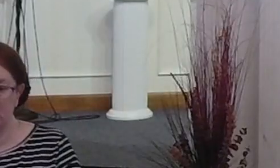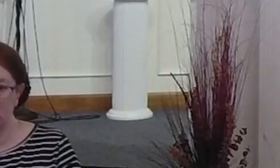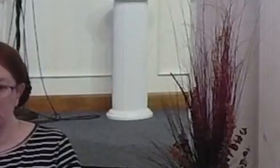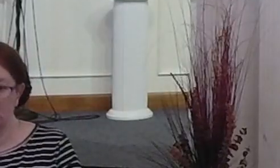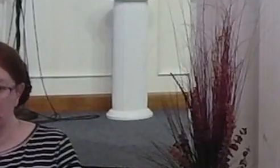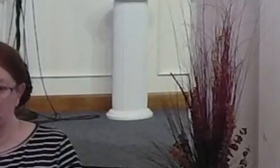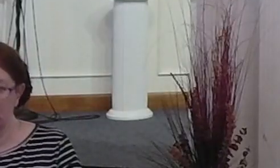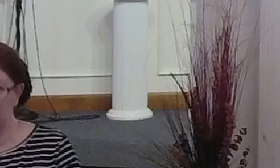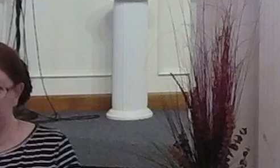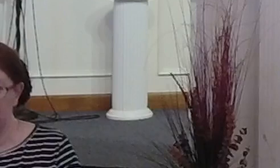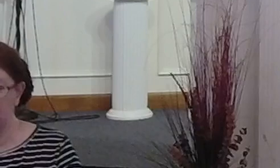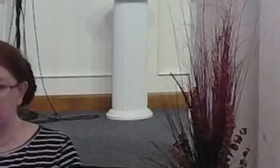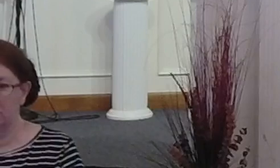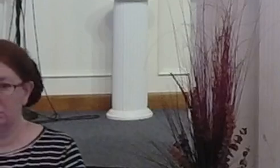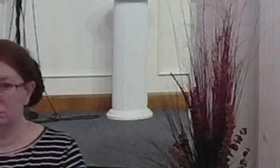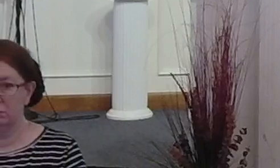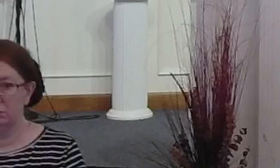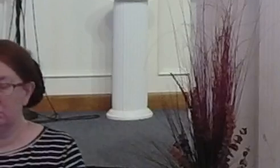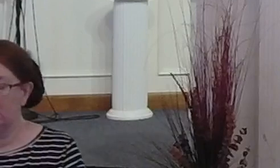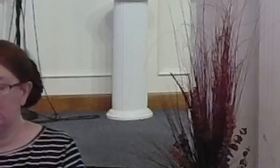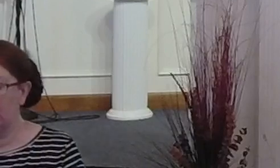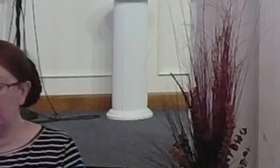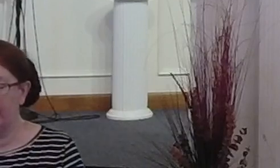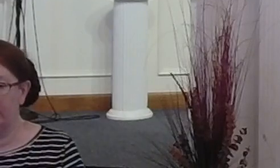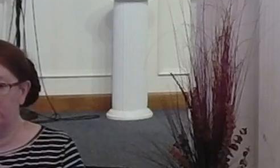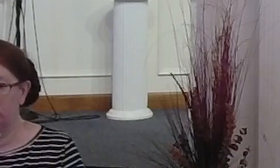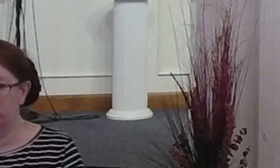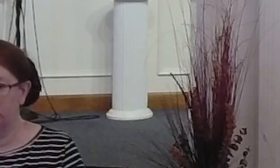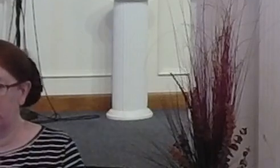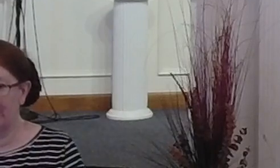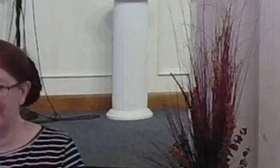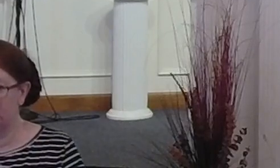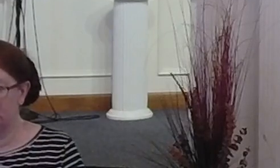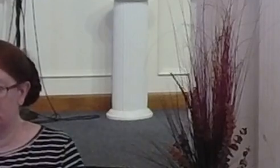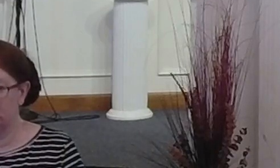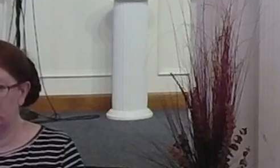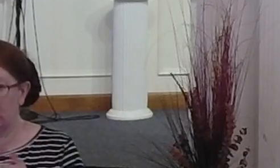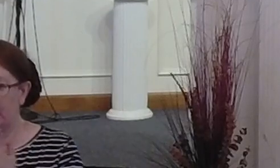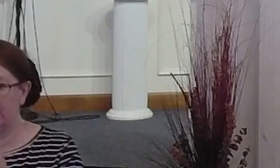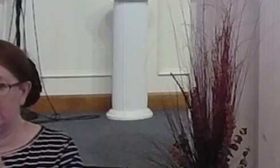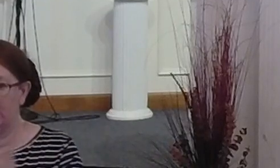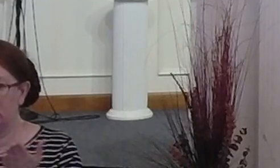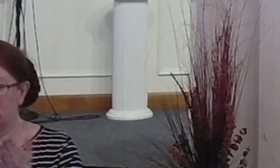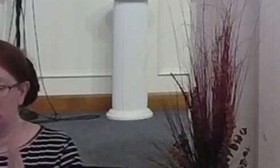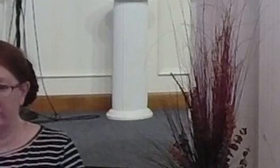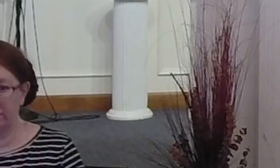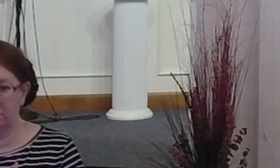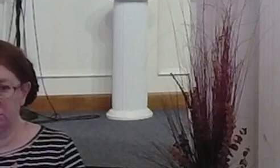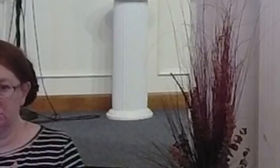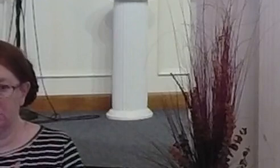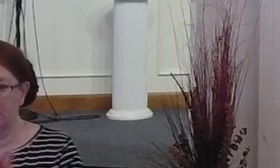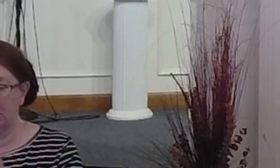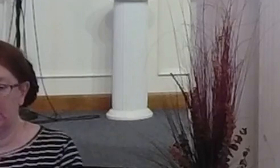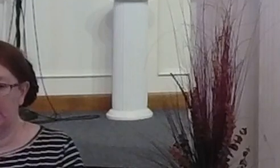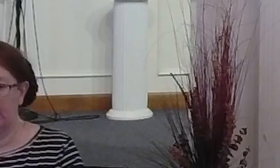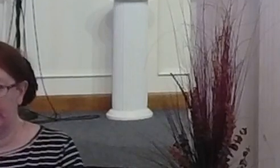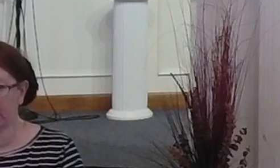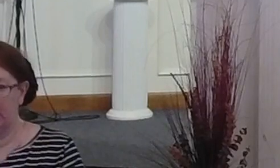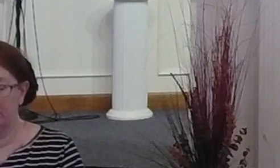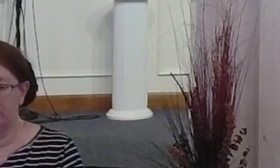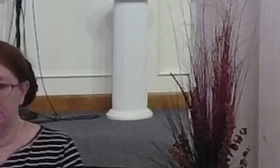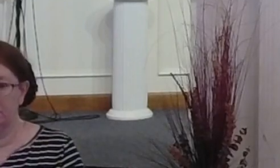Filipenses 2:7. Sino que se despojó de su reputación y tomó forma de siervo, y fue